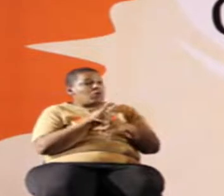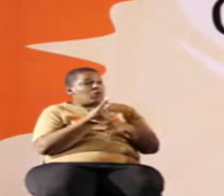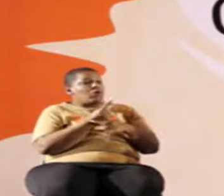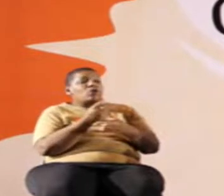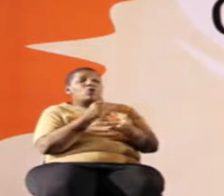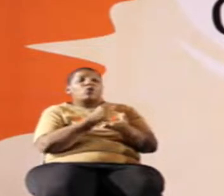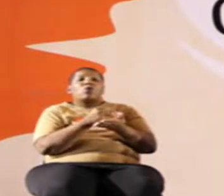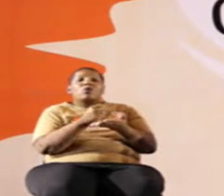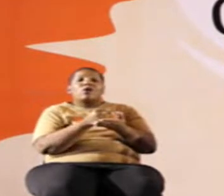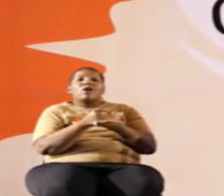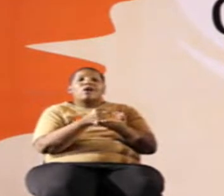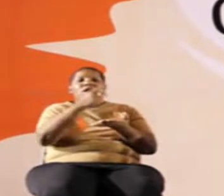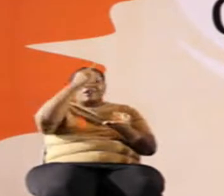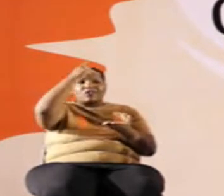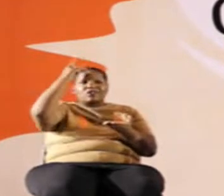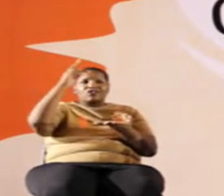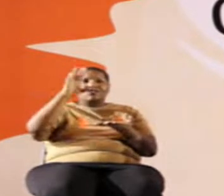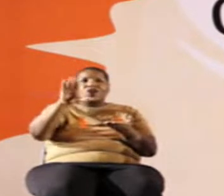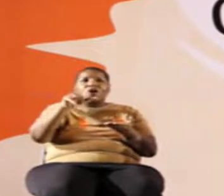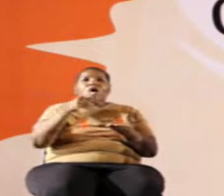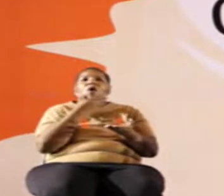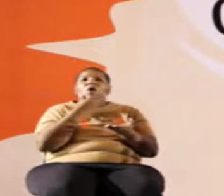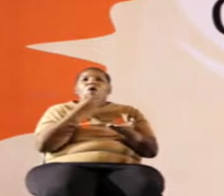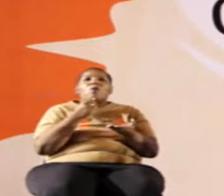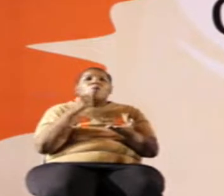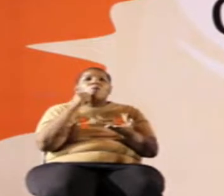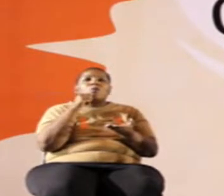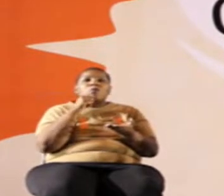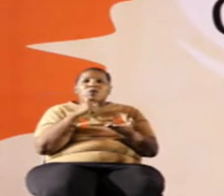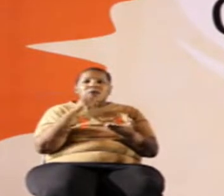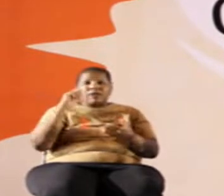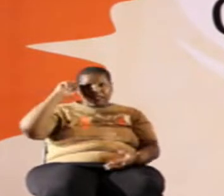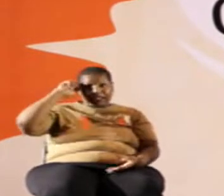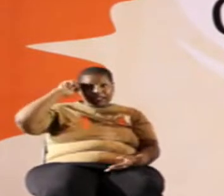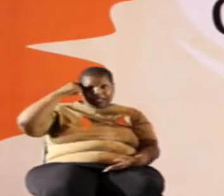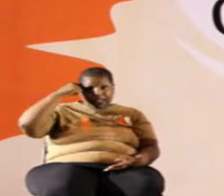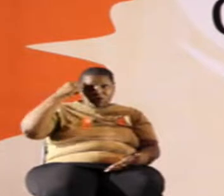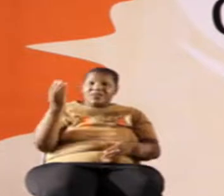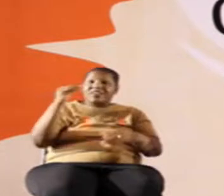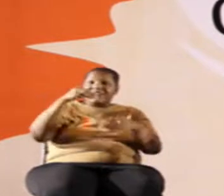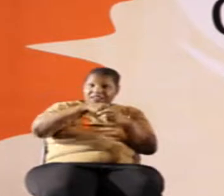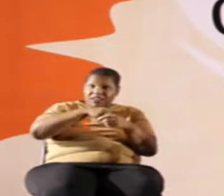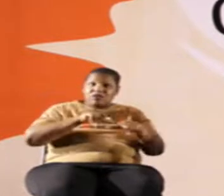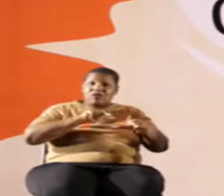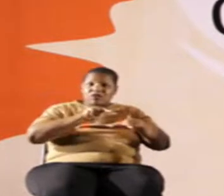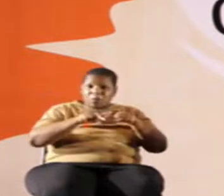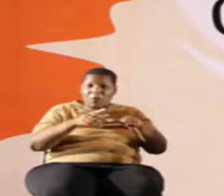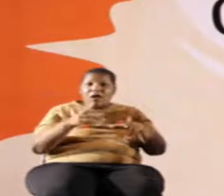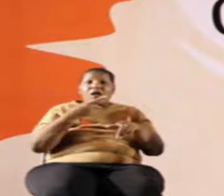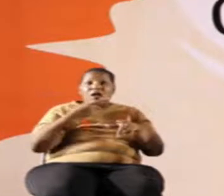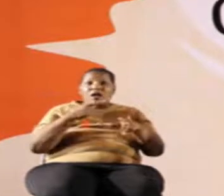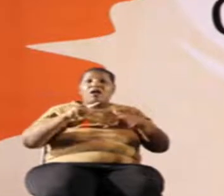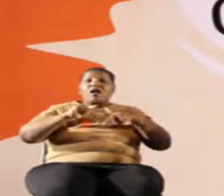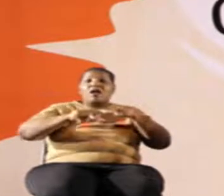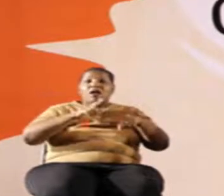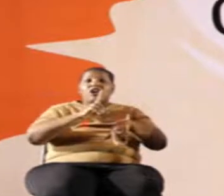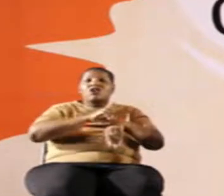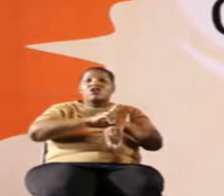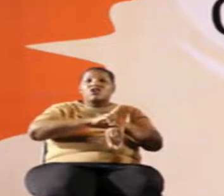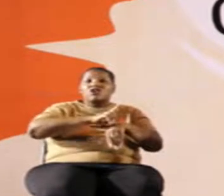contratar homens e mulheres negras e negros para compor os quadros da